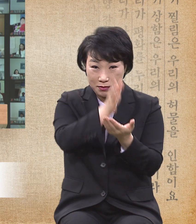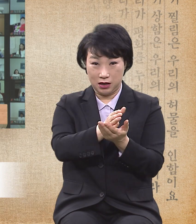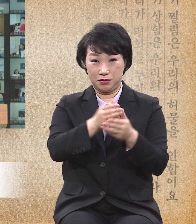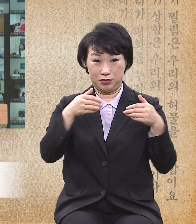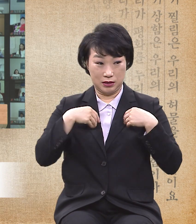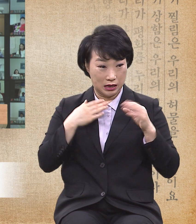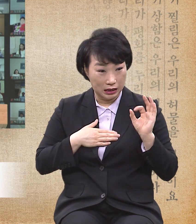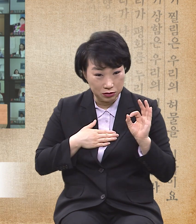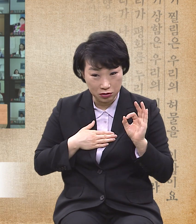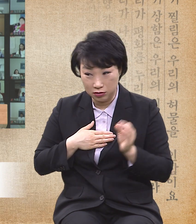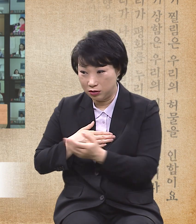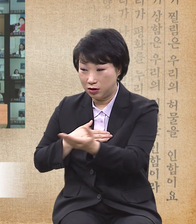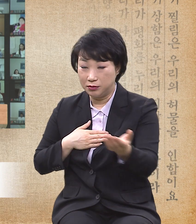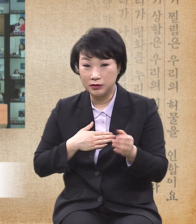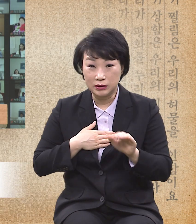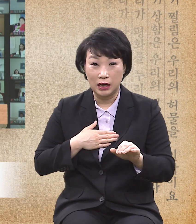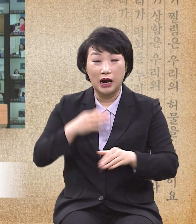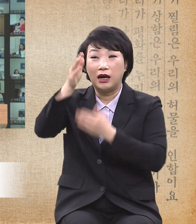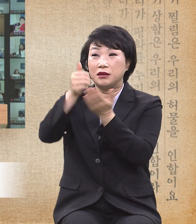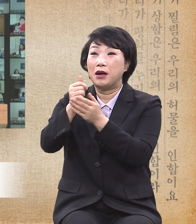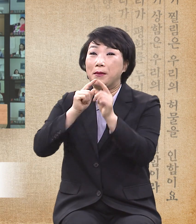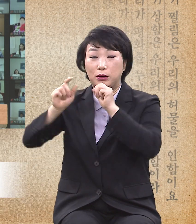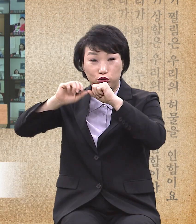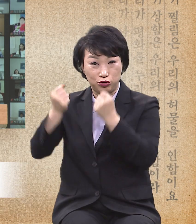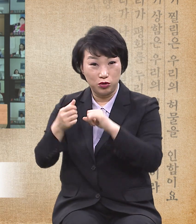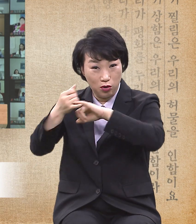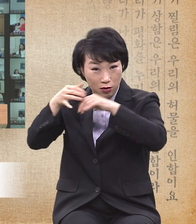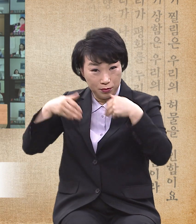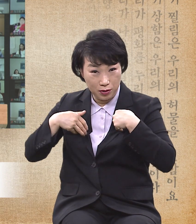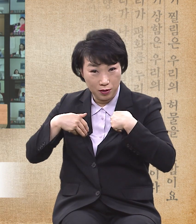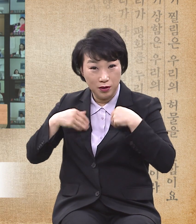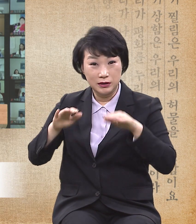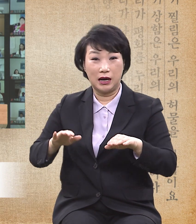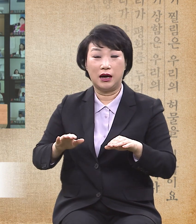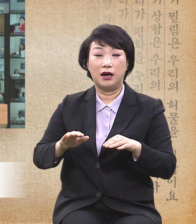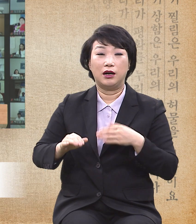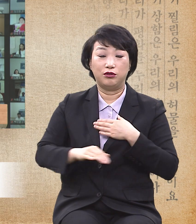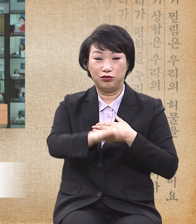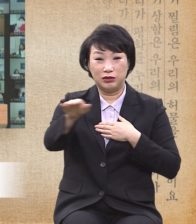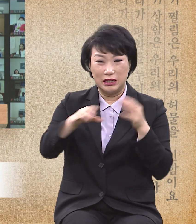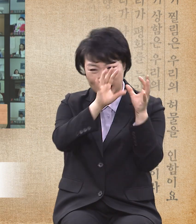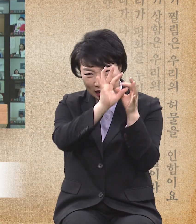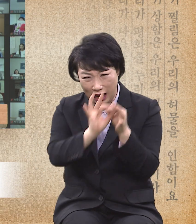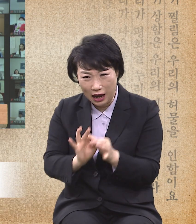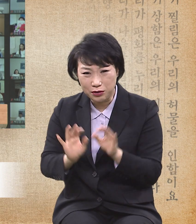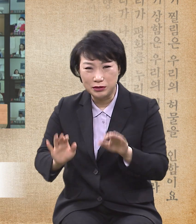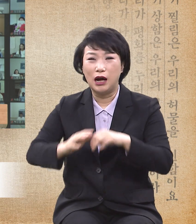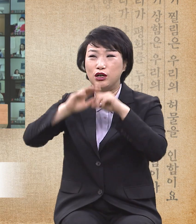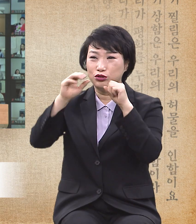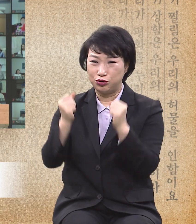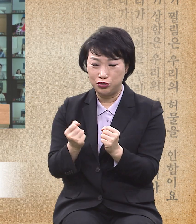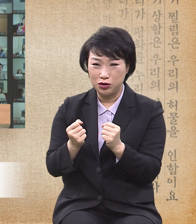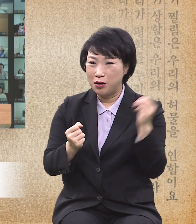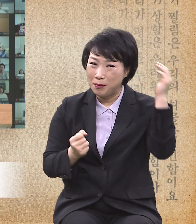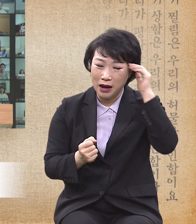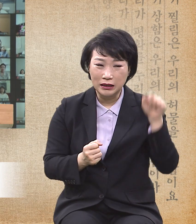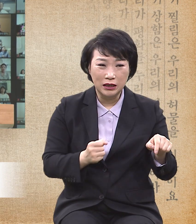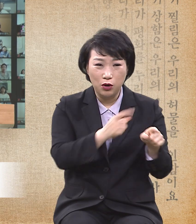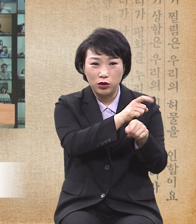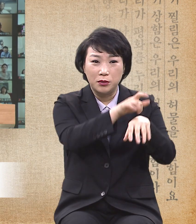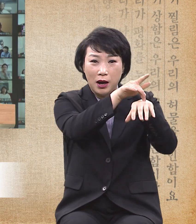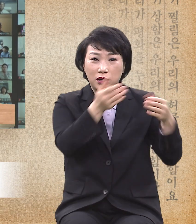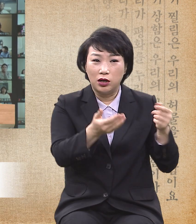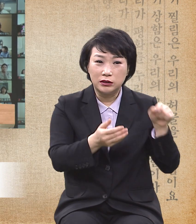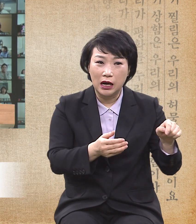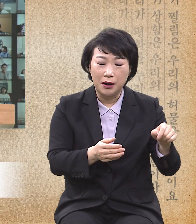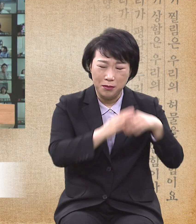위해서 절대로 하나님 말씀에 순종해야 되며 그래서 끝없이 순종을 방해하는 마귀 사탄